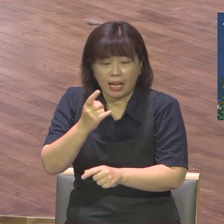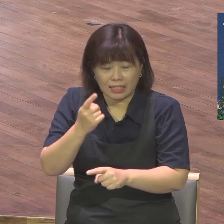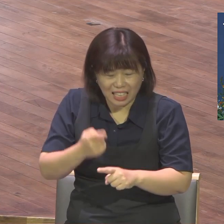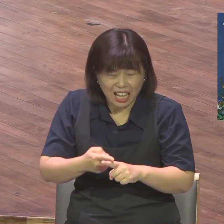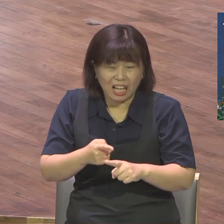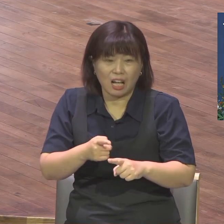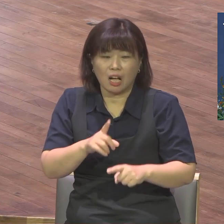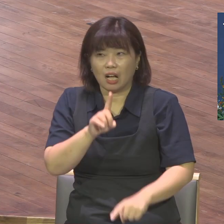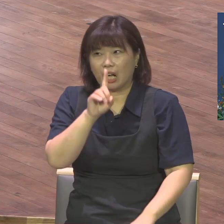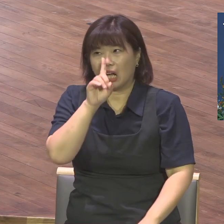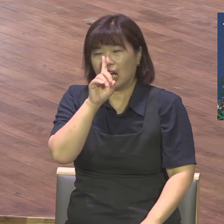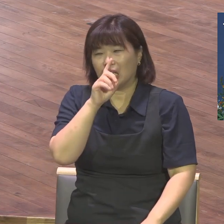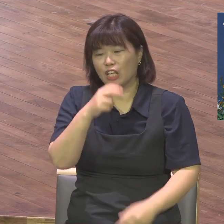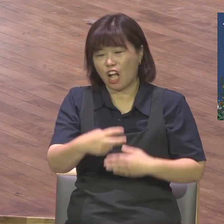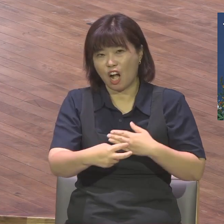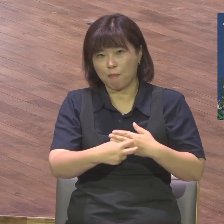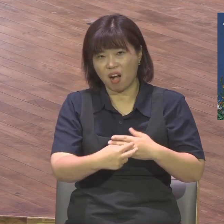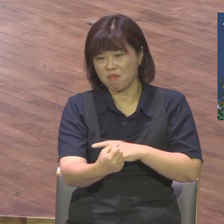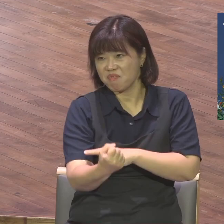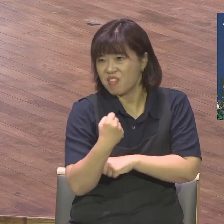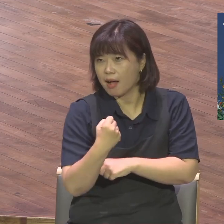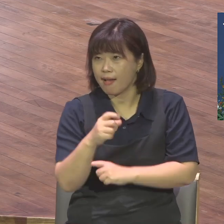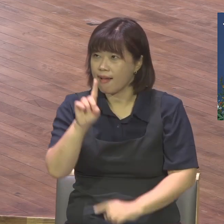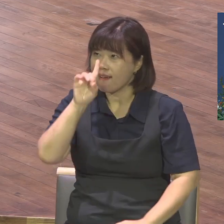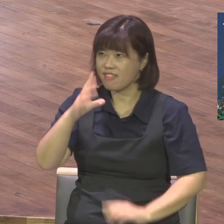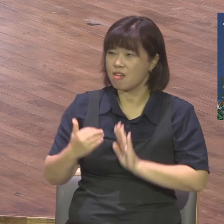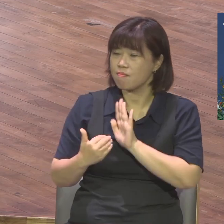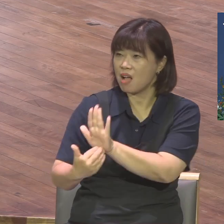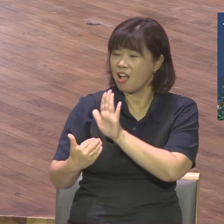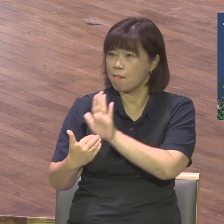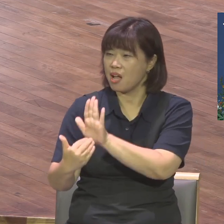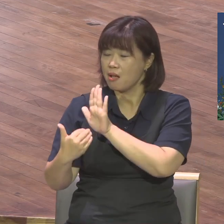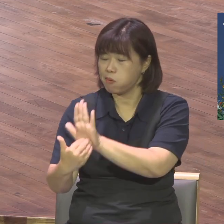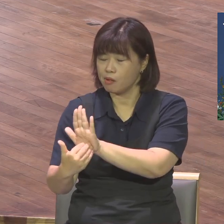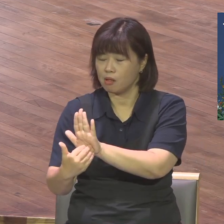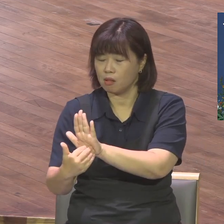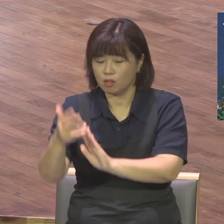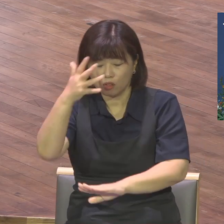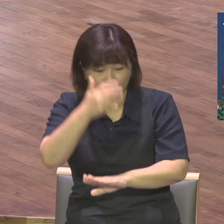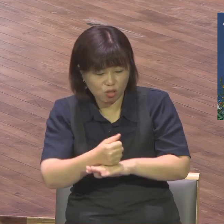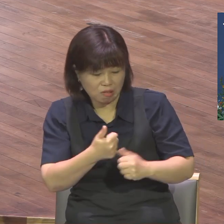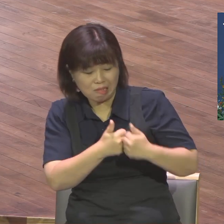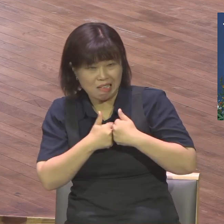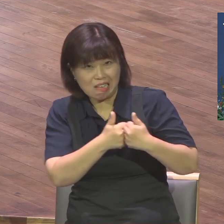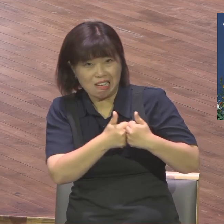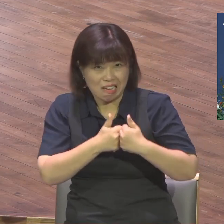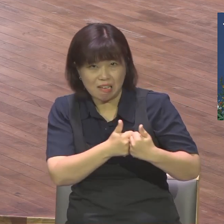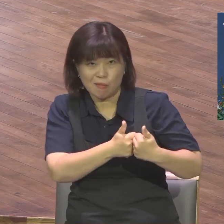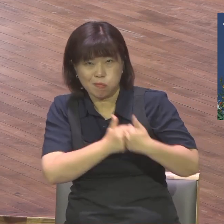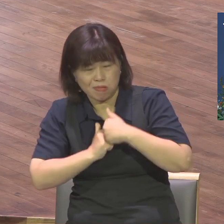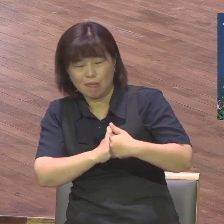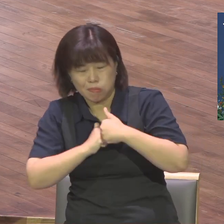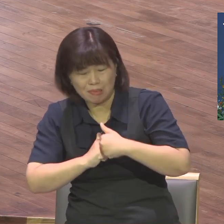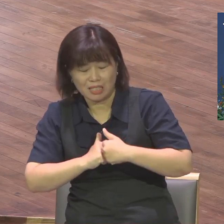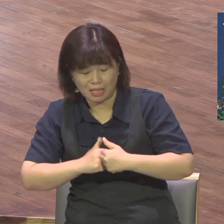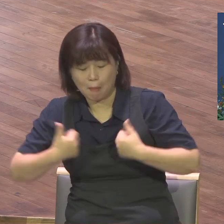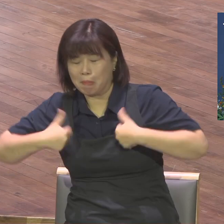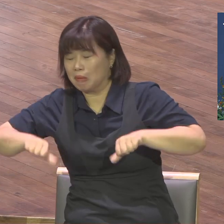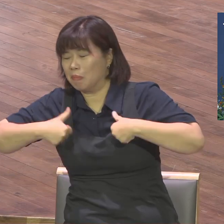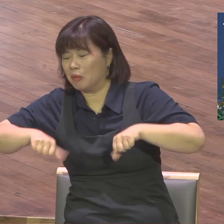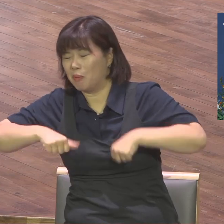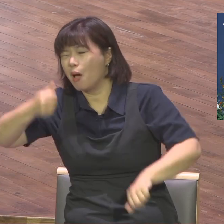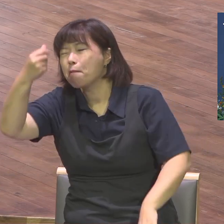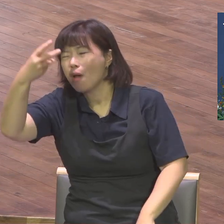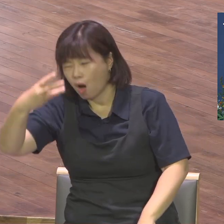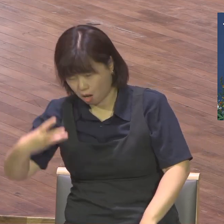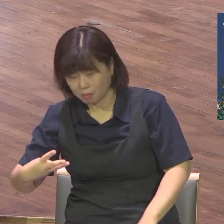이 의료 계획이 딱 하나 돼가지고 막 이렇게 국민을 담보로 하니까 못했는데 이걸 건드리는 이걸